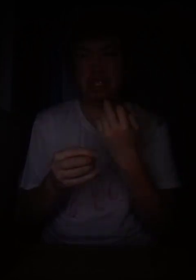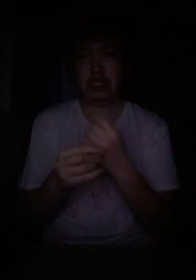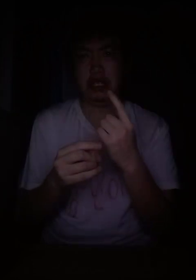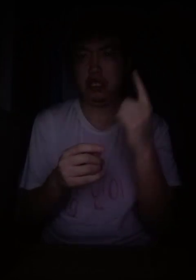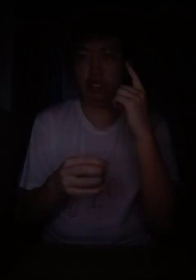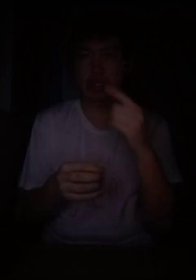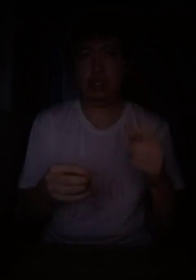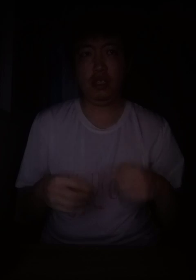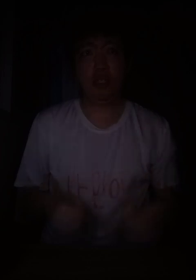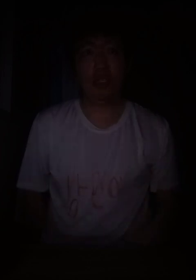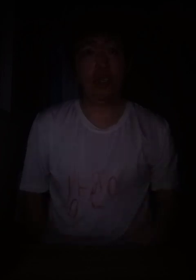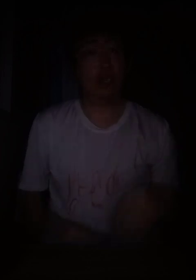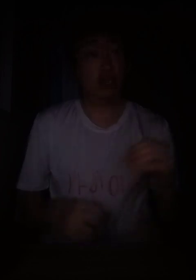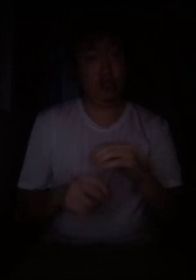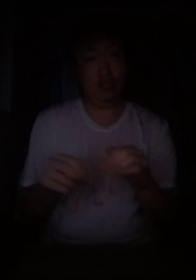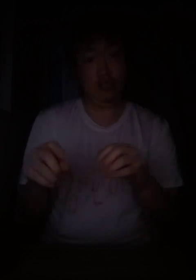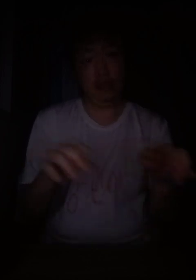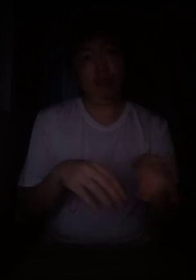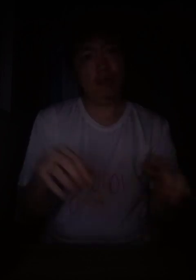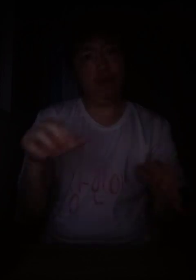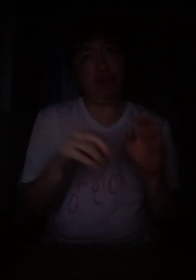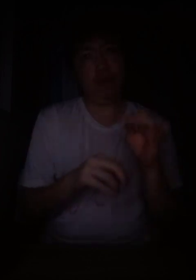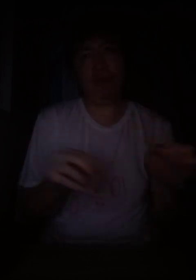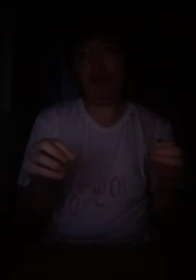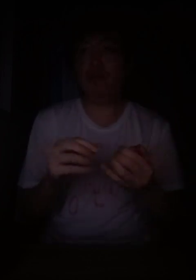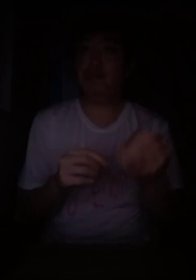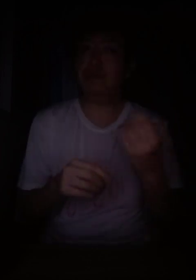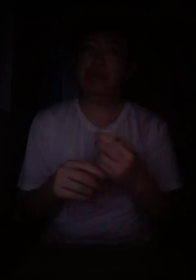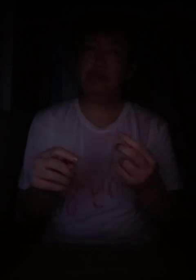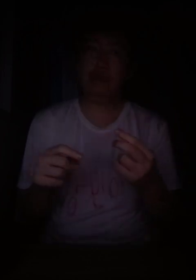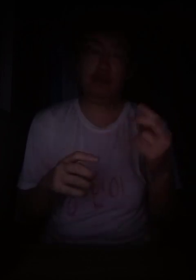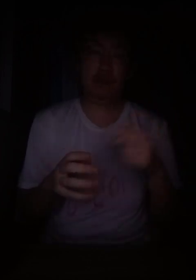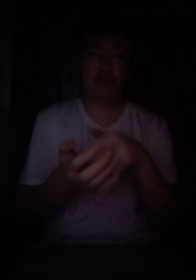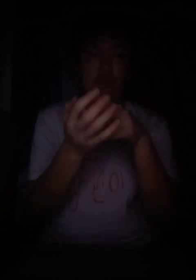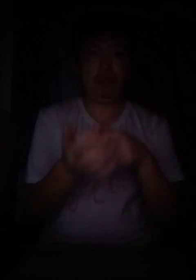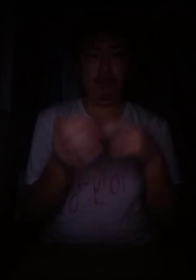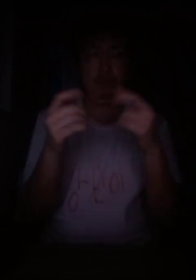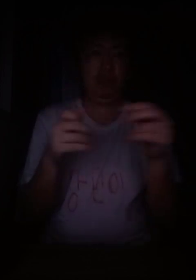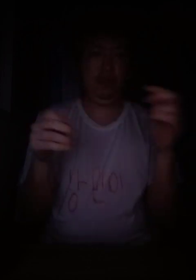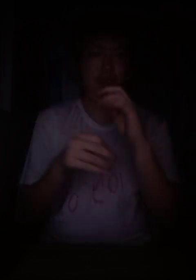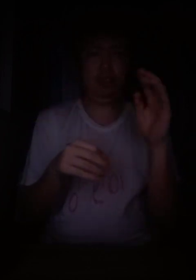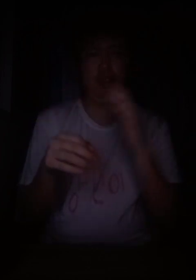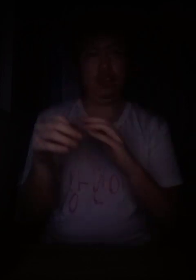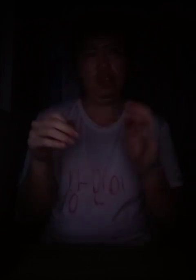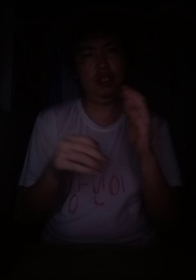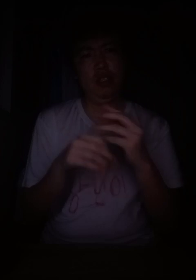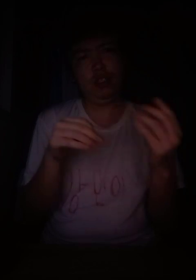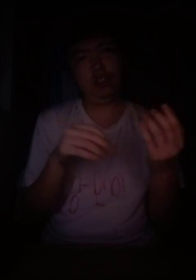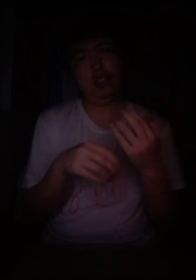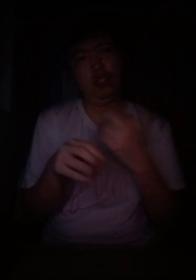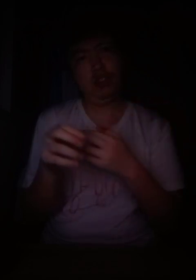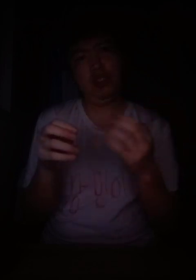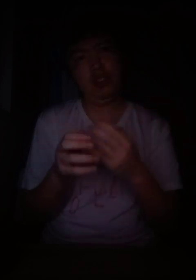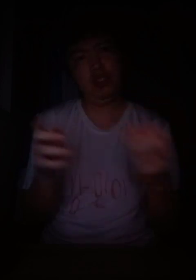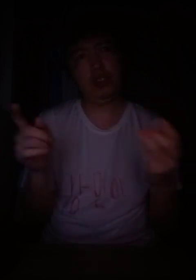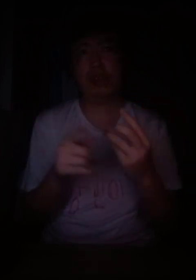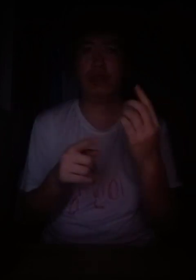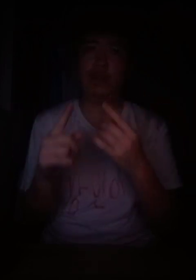지하 주차장부터 물에 잠겼습니다. 지하 2층 승강기 안에서 살려달란 목소리가 들렸습니다. 이 소리들은 주민이